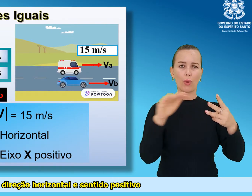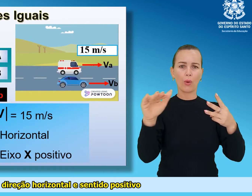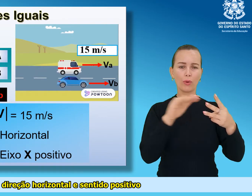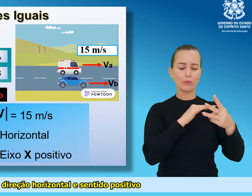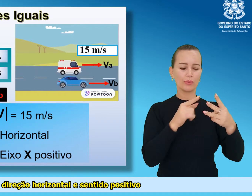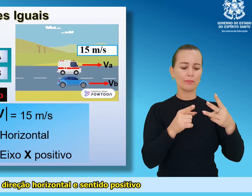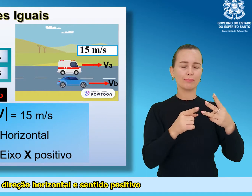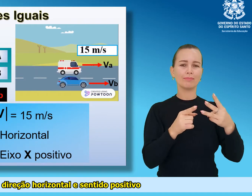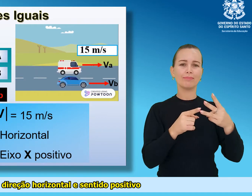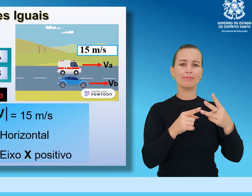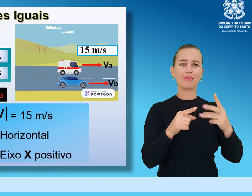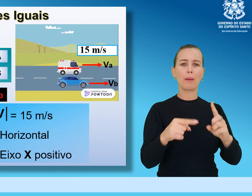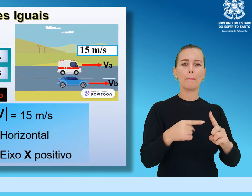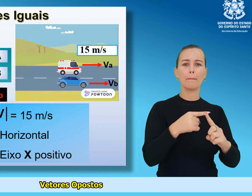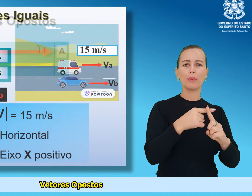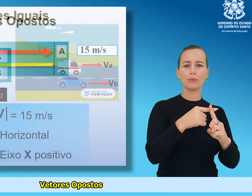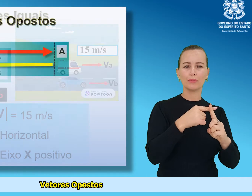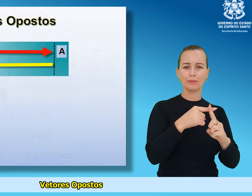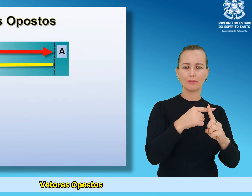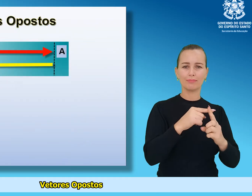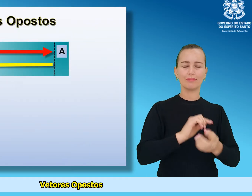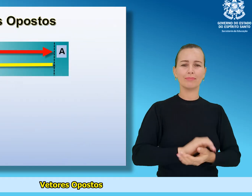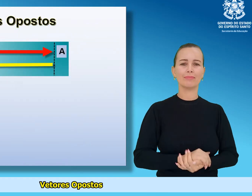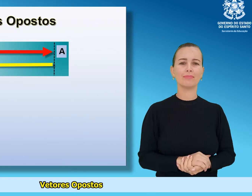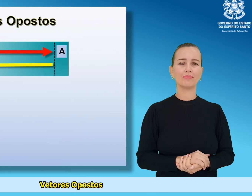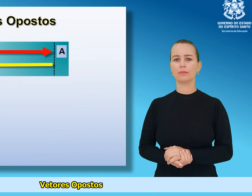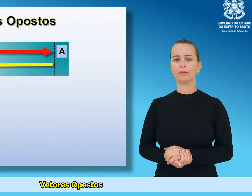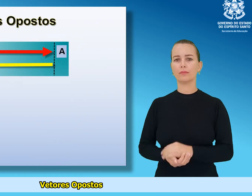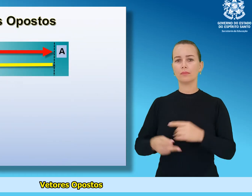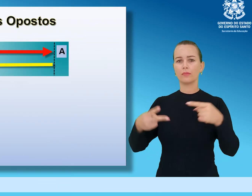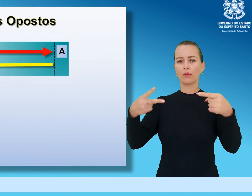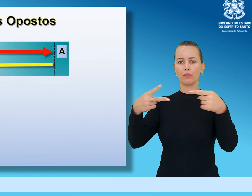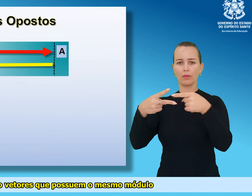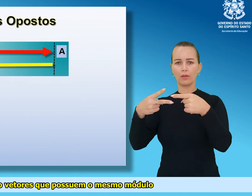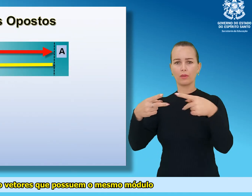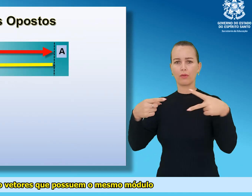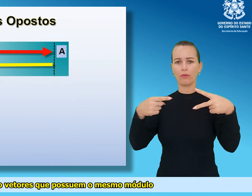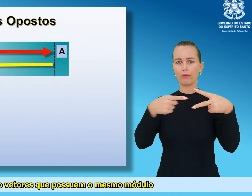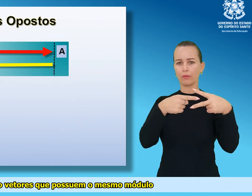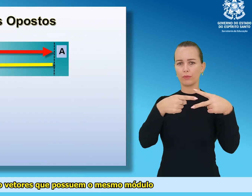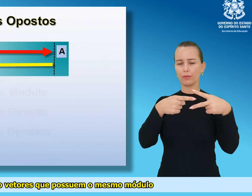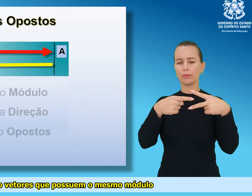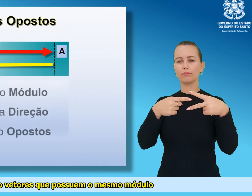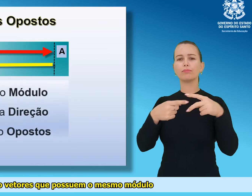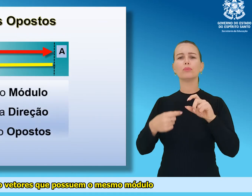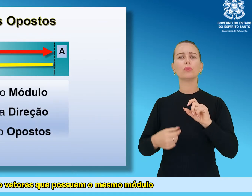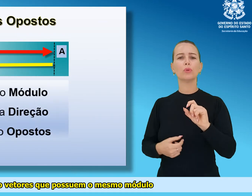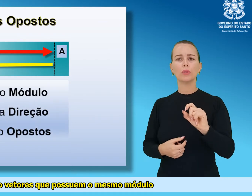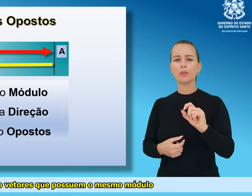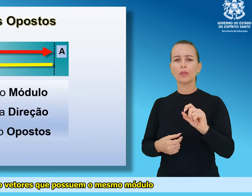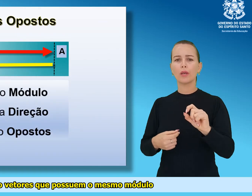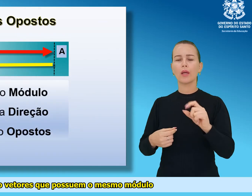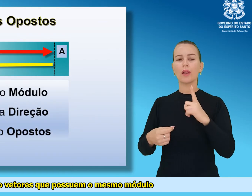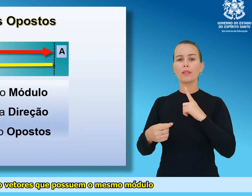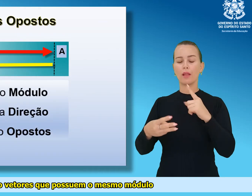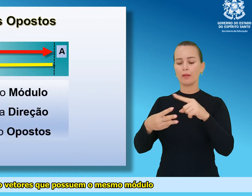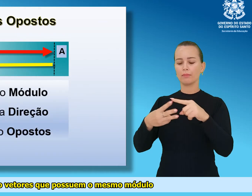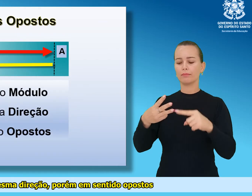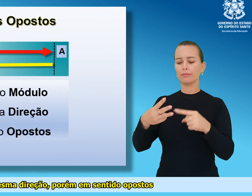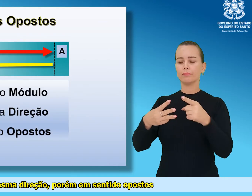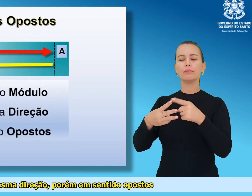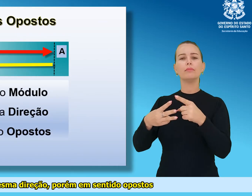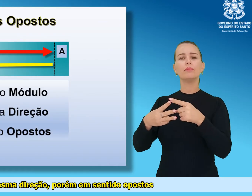sentido positivo. Vetores opostos. São vetores que possuem o mesmo